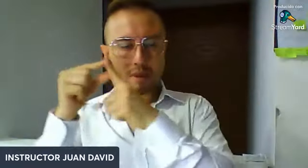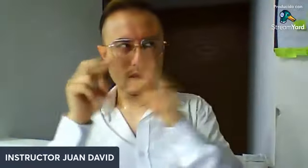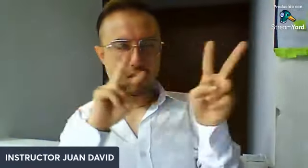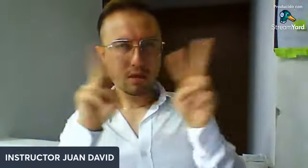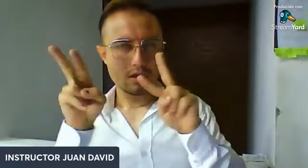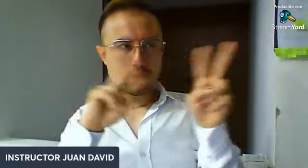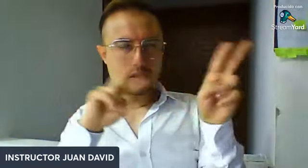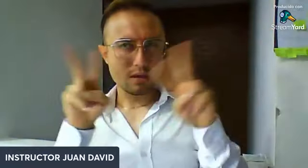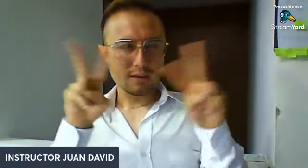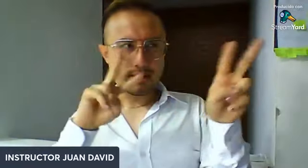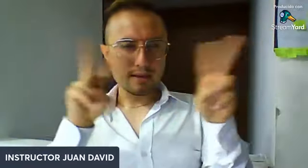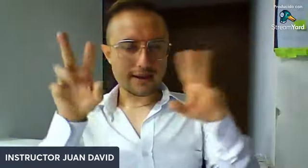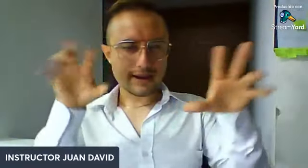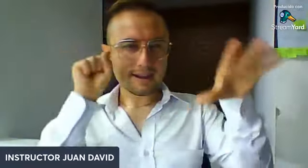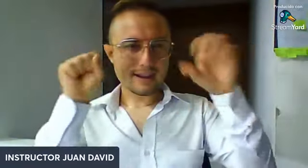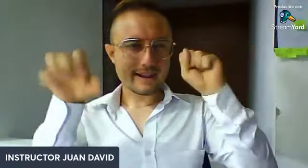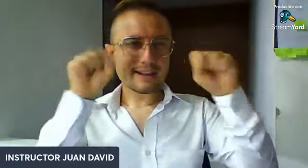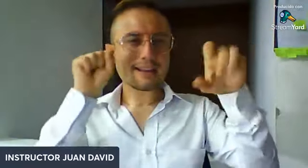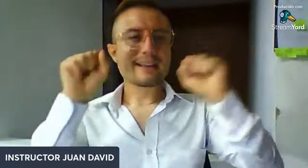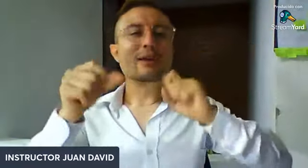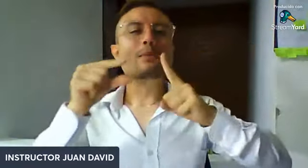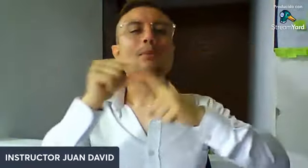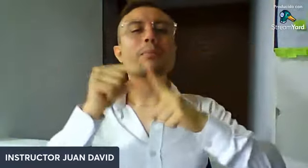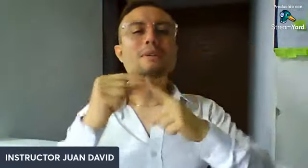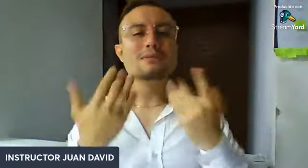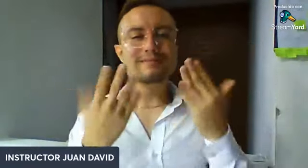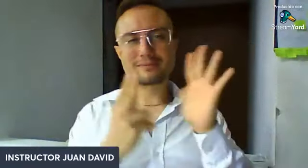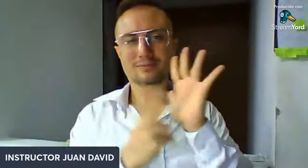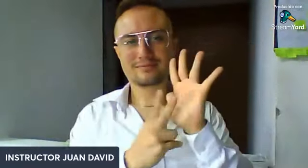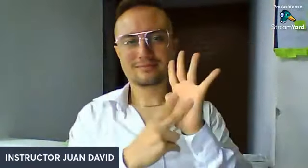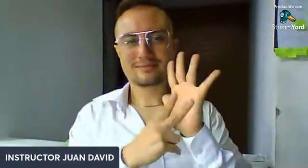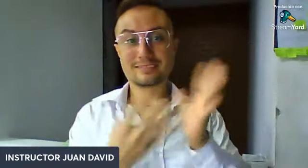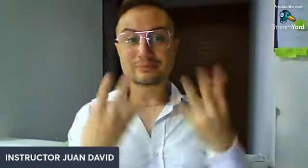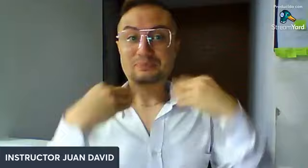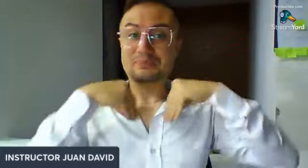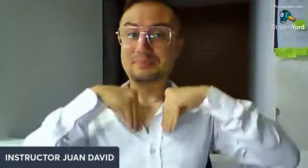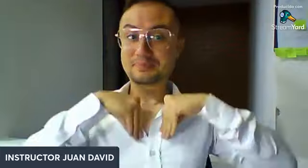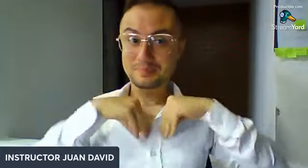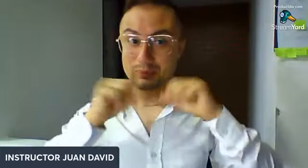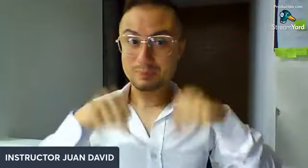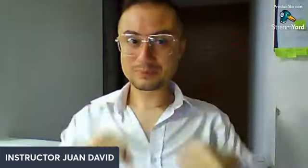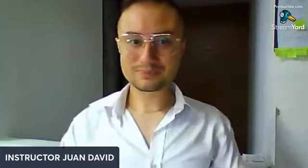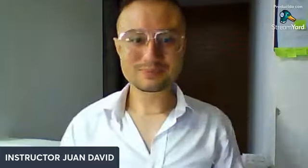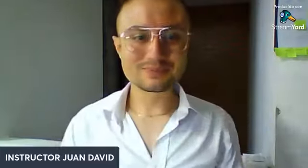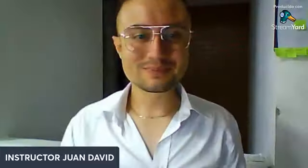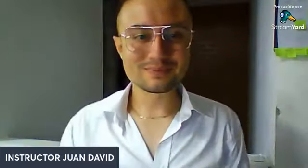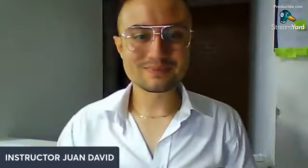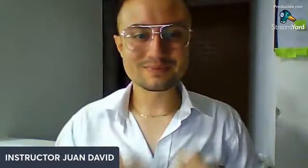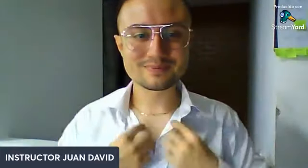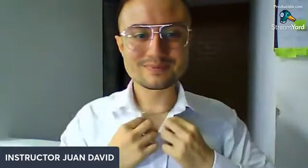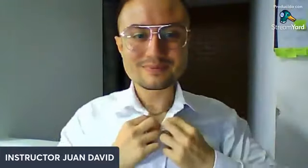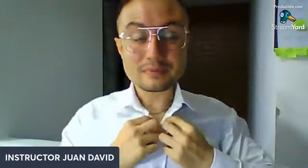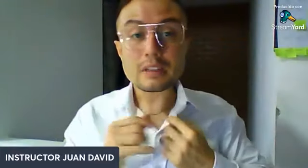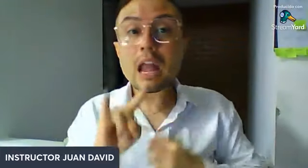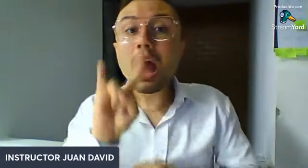veces? Porque quiero que ustedes vayan asemejando las palabras con las señas y así mismo que se las vayan aprendiendo.